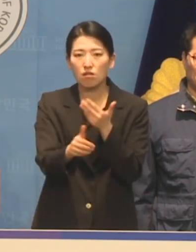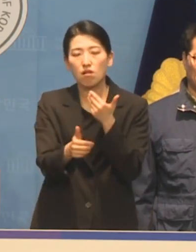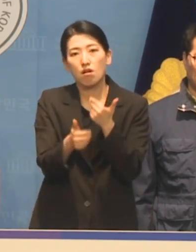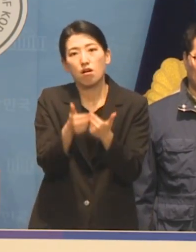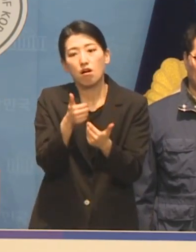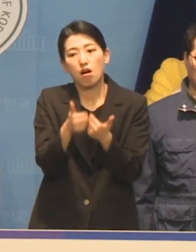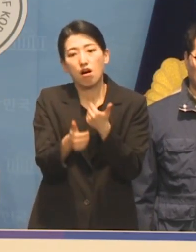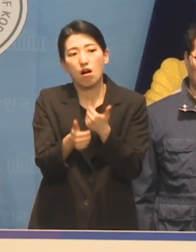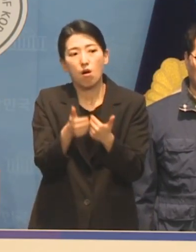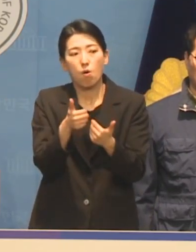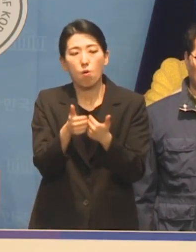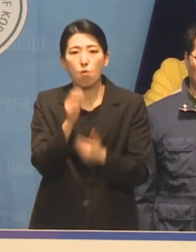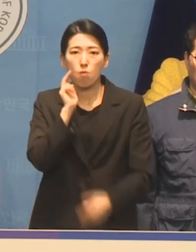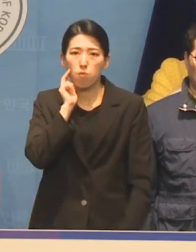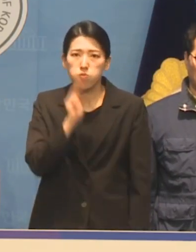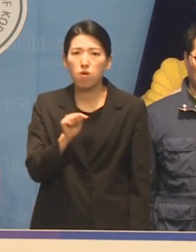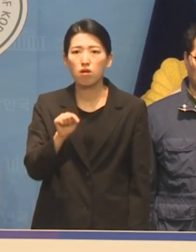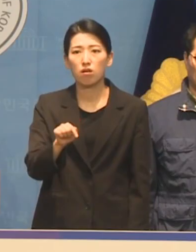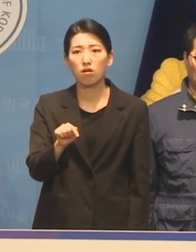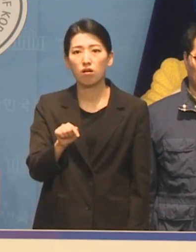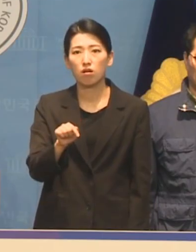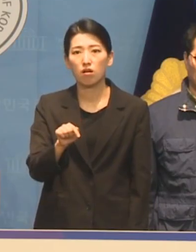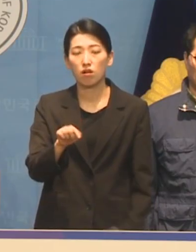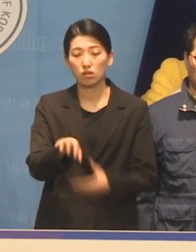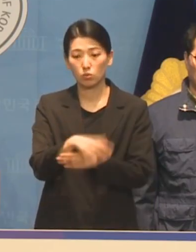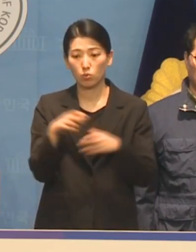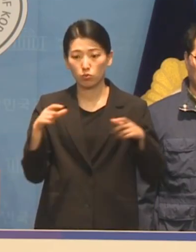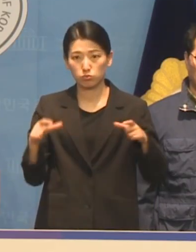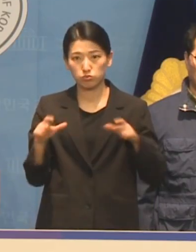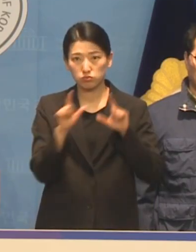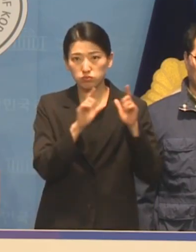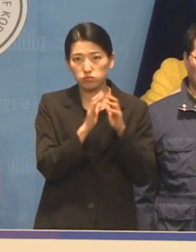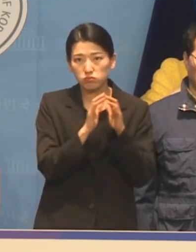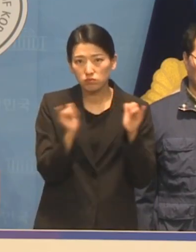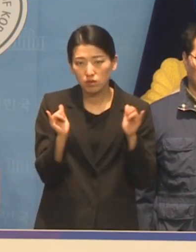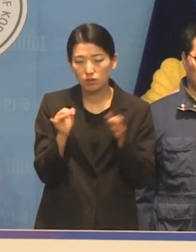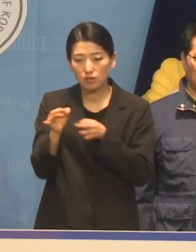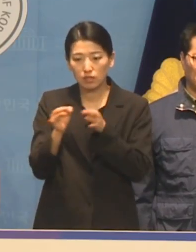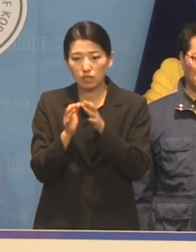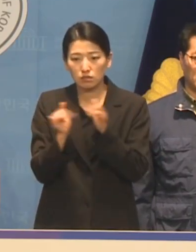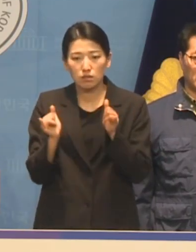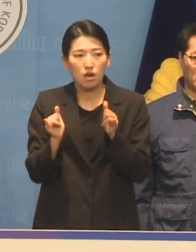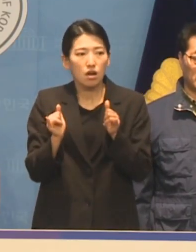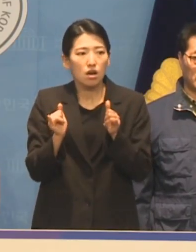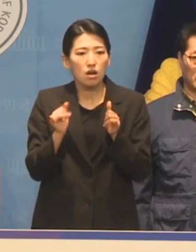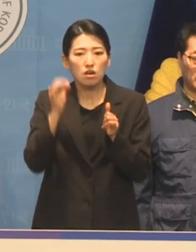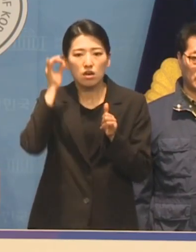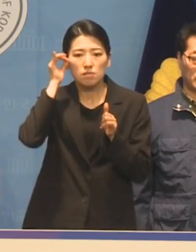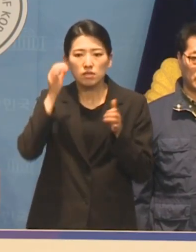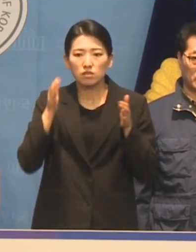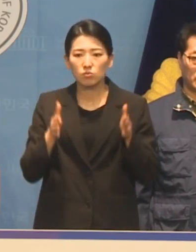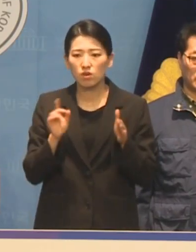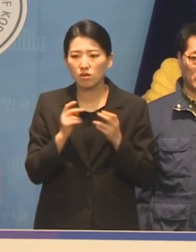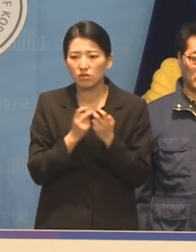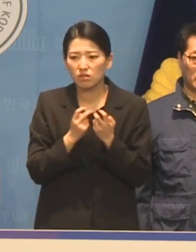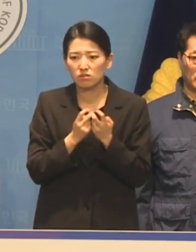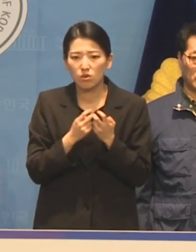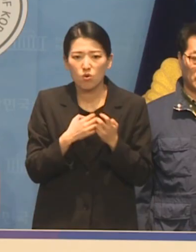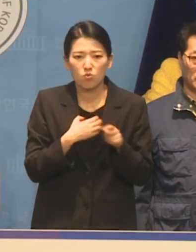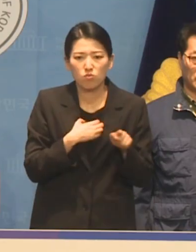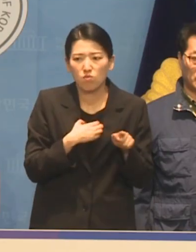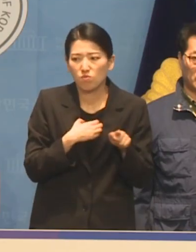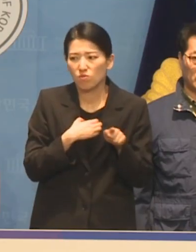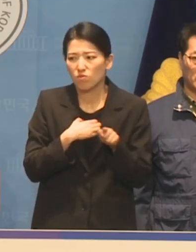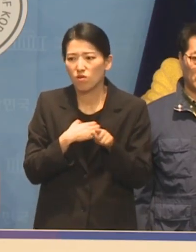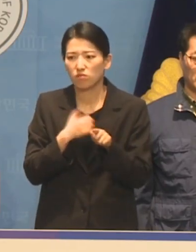강도가 무척 심각해서 종로구의 상인과 주민들은 벌써 100일이 넘도록 생존을 위협받고